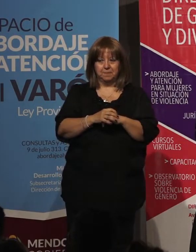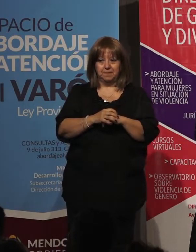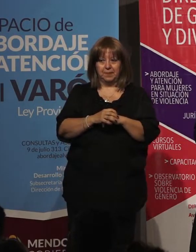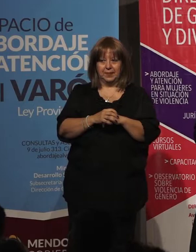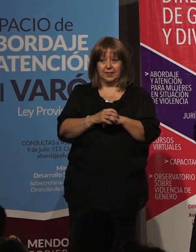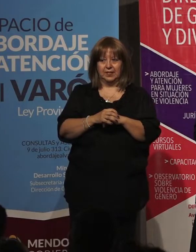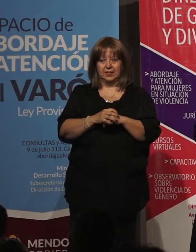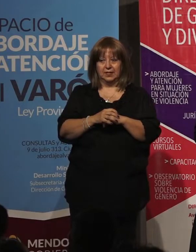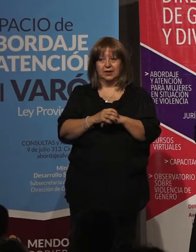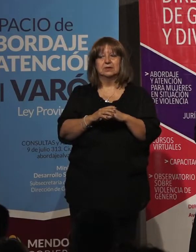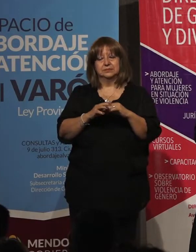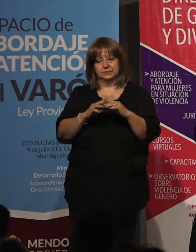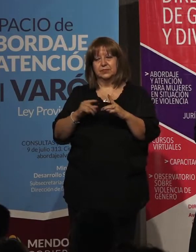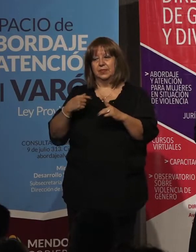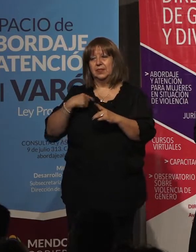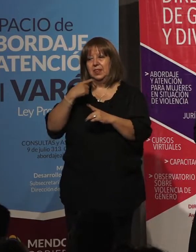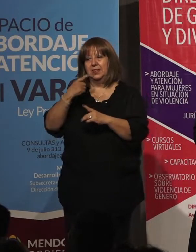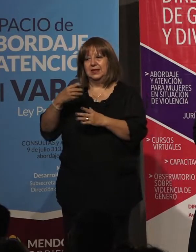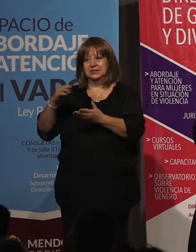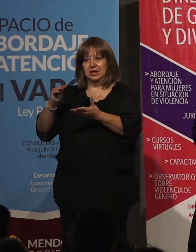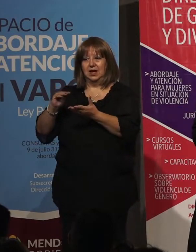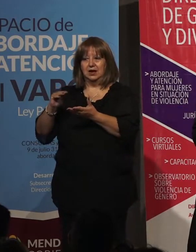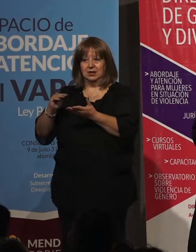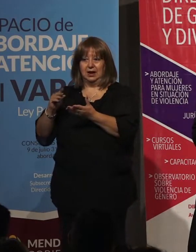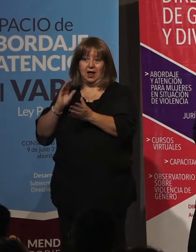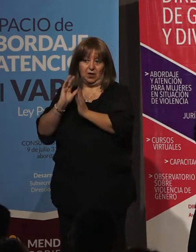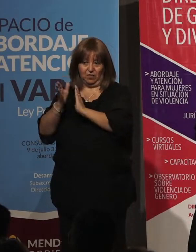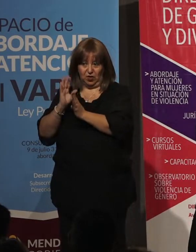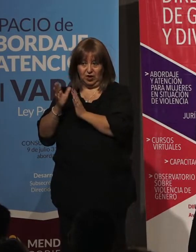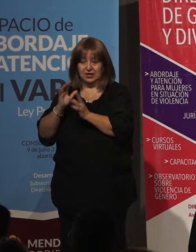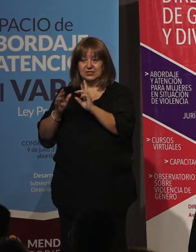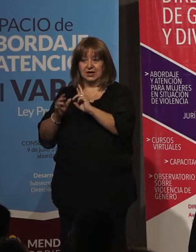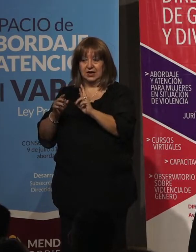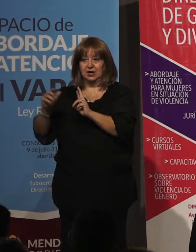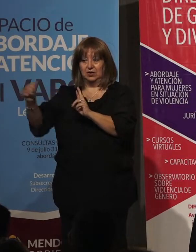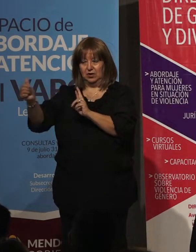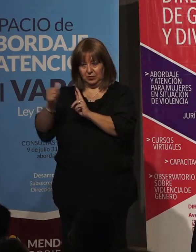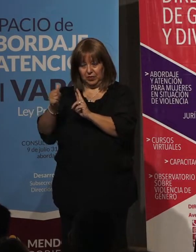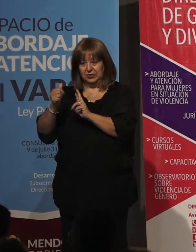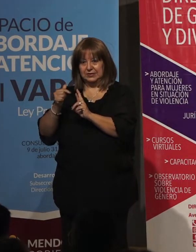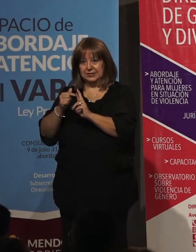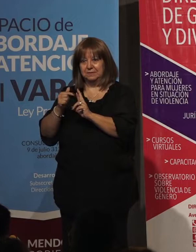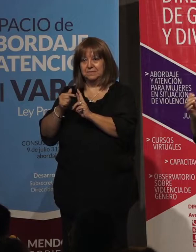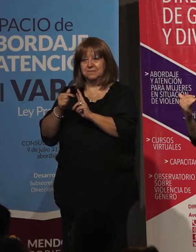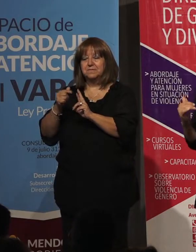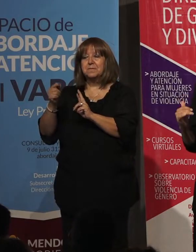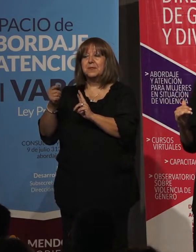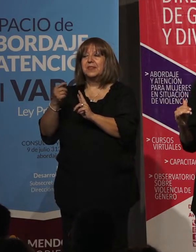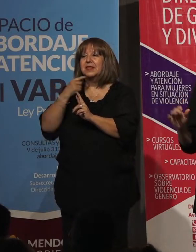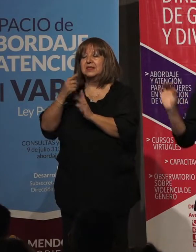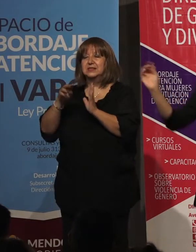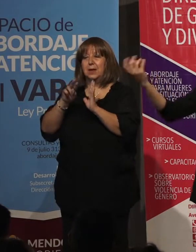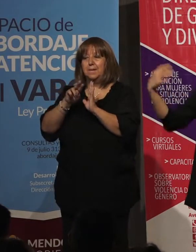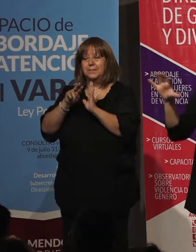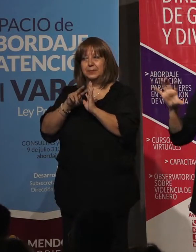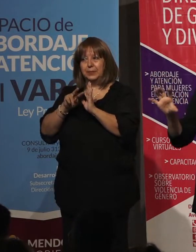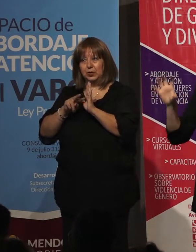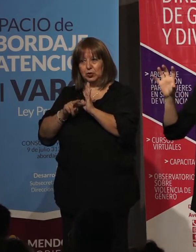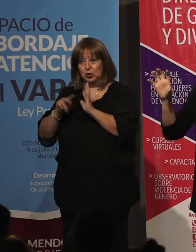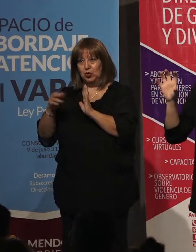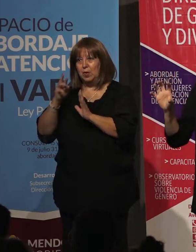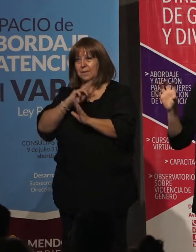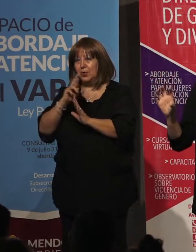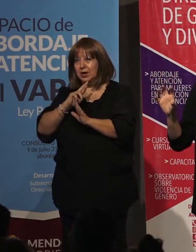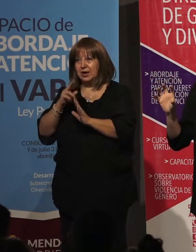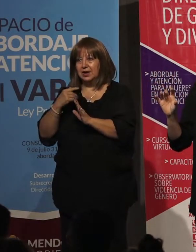a hacer una denuncia por un delito... Por violencia de género. Por violencia de género. Automáticamente lo que indica el protocolo es que si una mujer